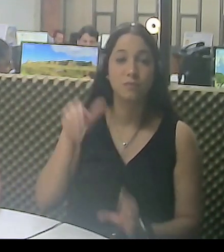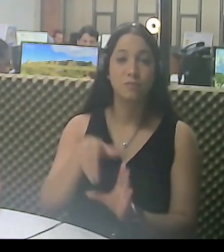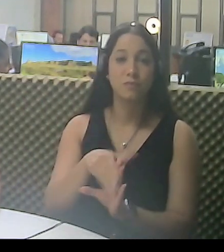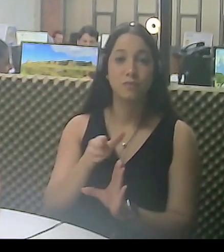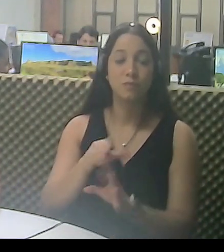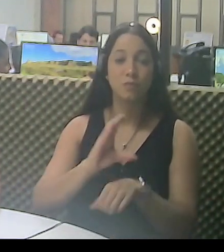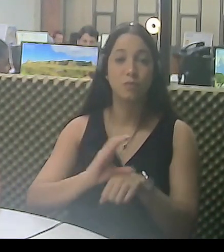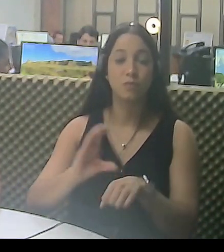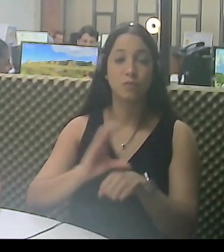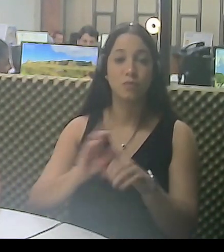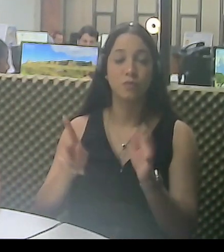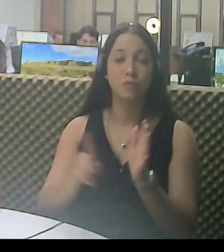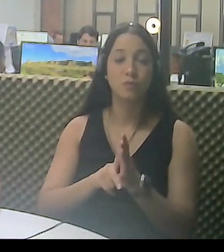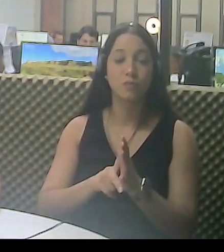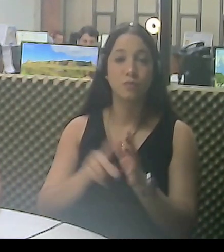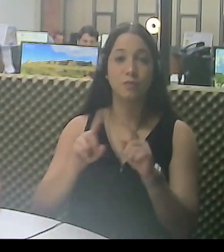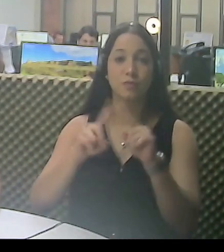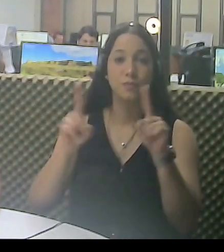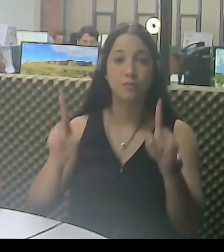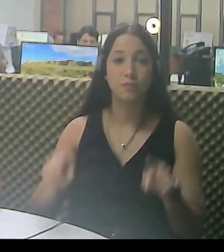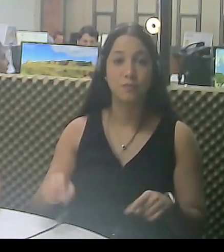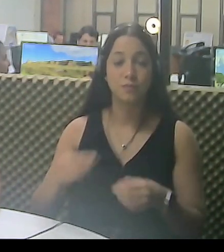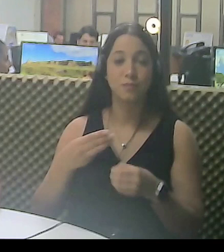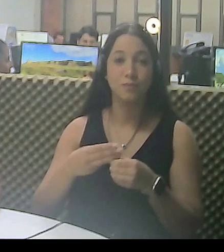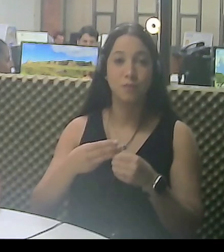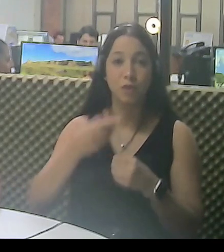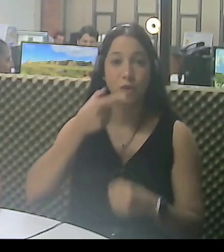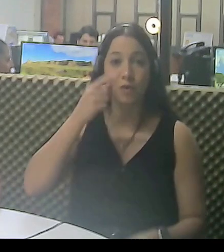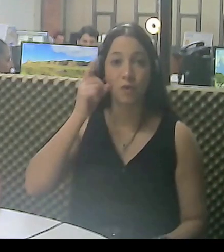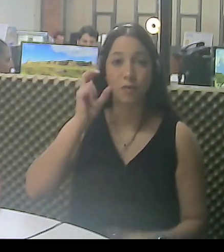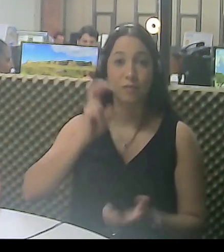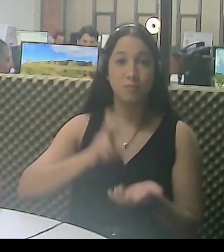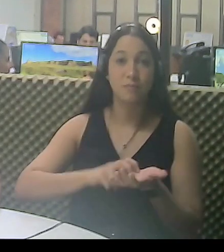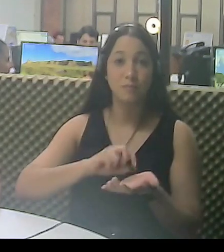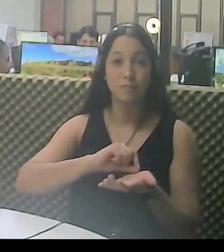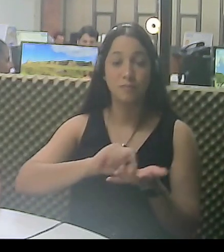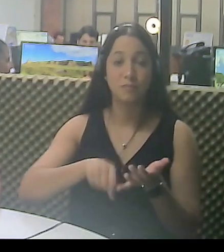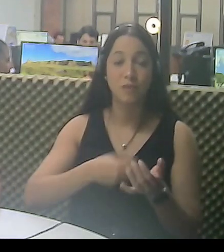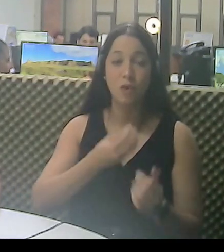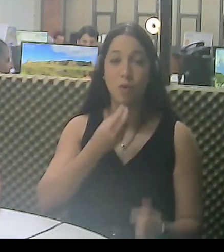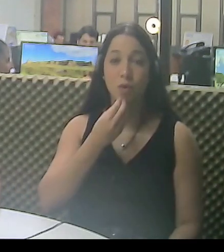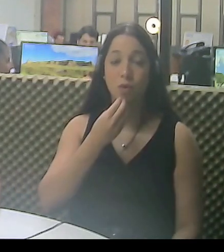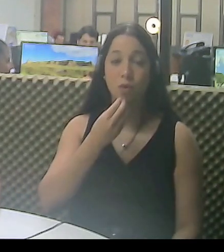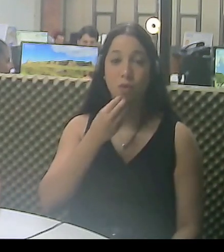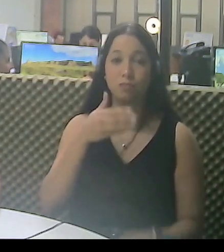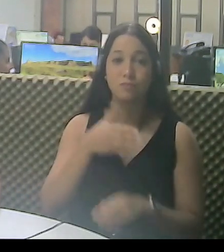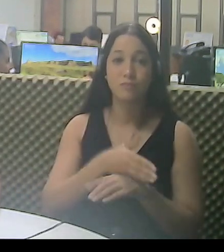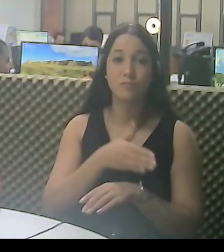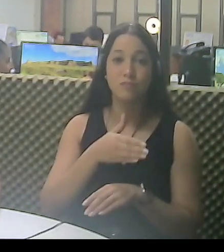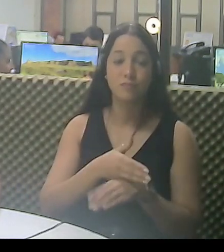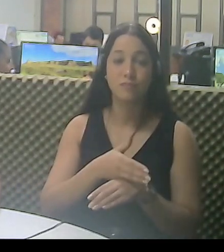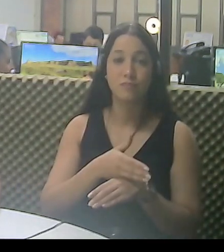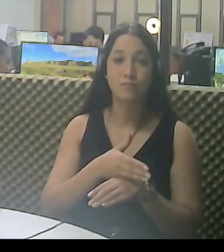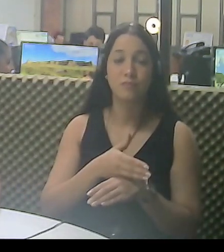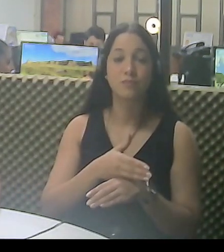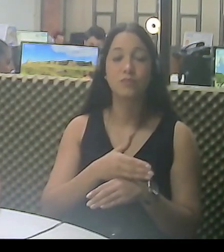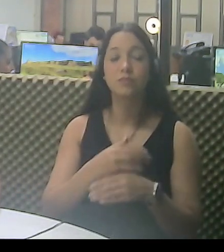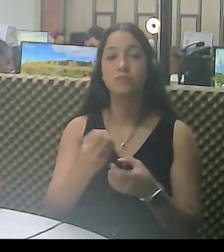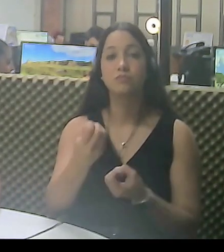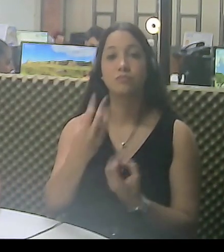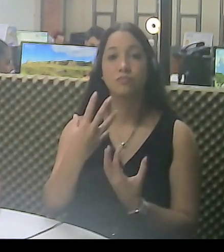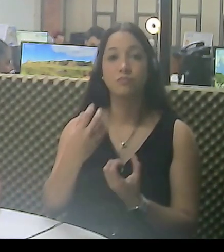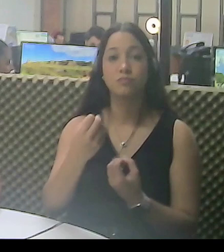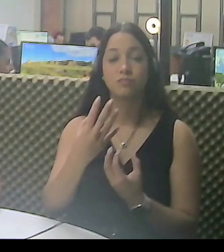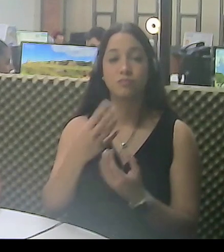junto aos servidores municipais. Na manhã de ontem, os inscritos tiveram a oportunidade de participar da mentoria